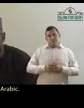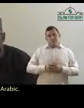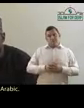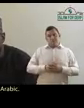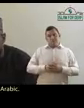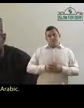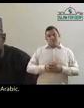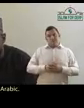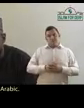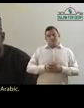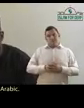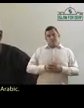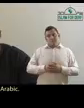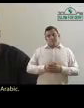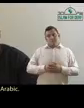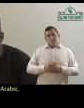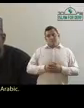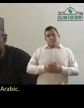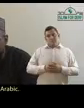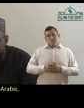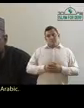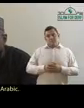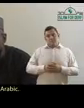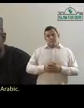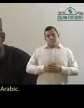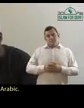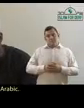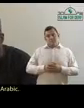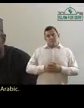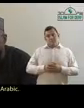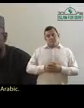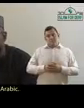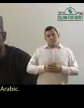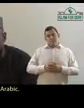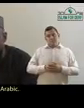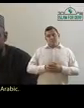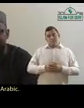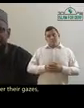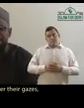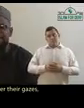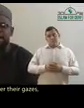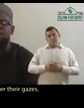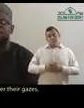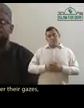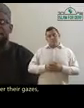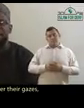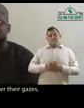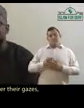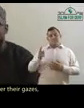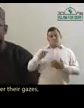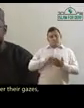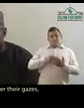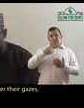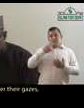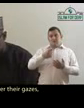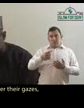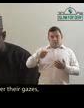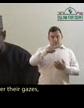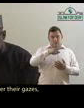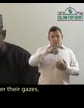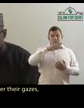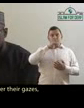مِنْ أَبْصَارِهِنَّ وَأَنْ لَا يُبْدِينَ زِينَتَهُنَّ إِلَّا مَا ظَهَرَ مِنْهَا. Tell the believing men to lower